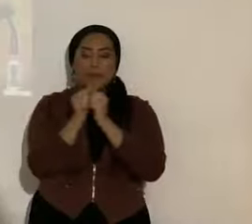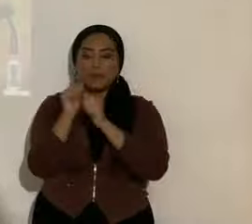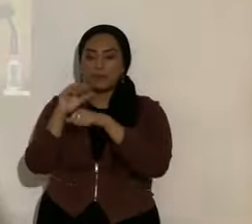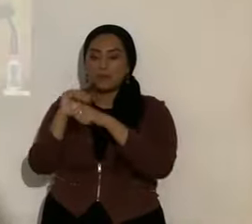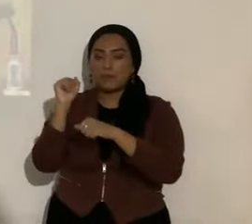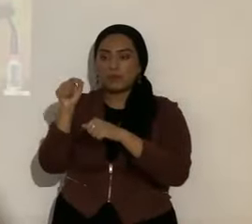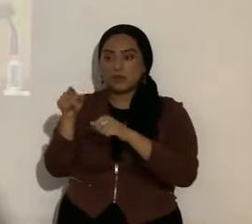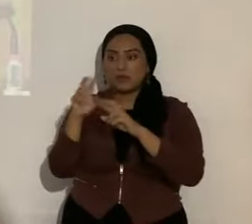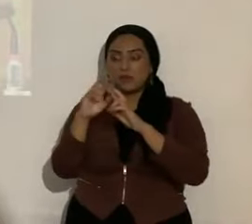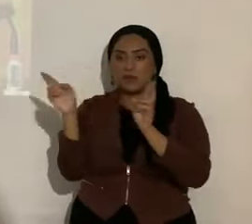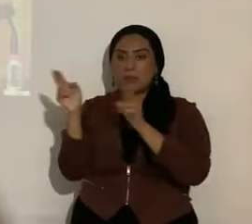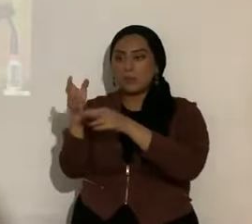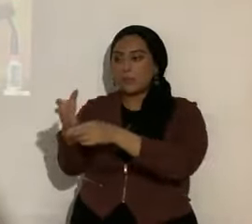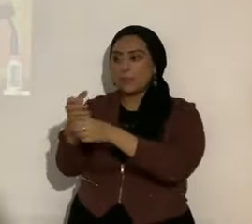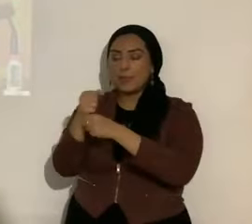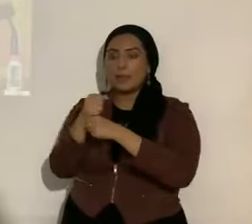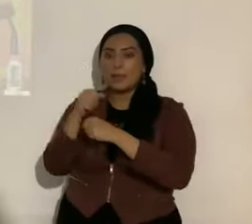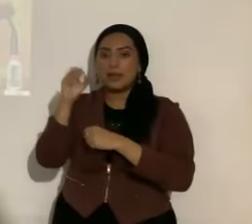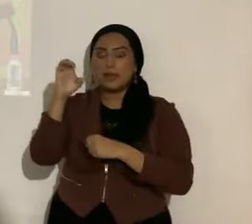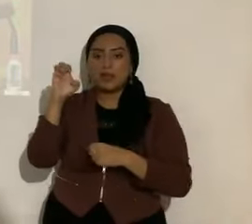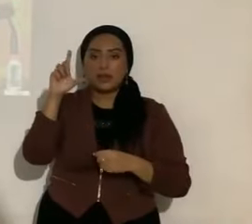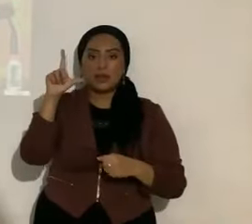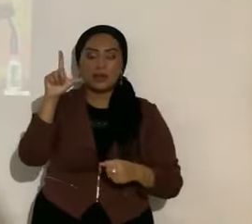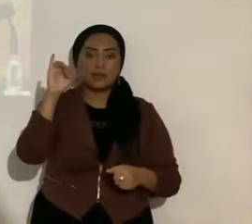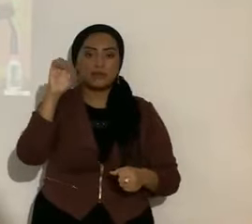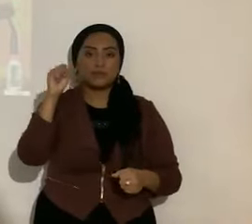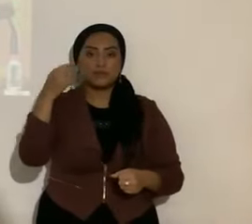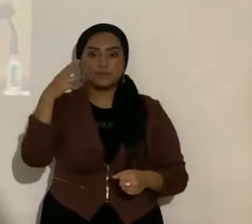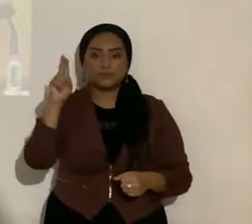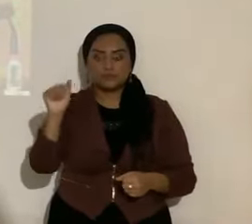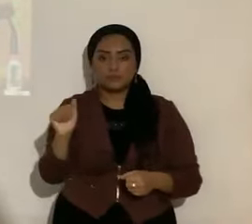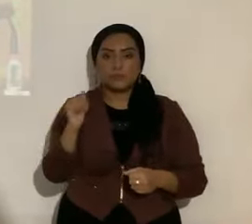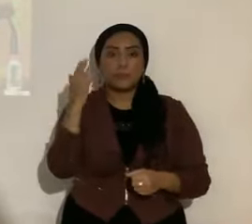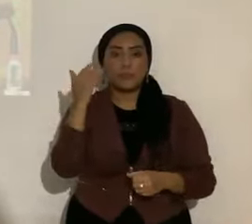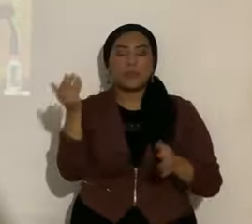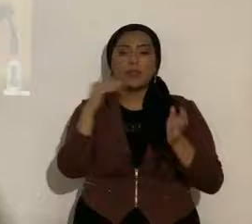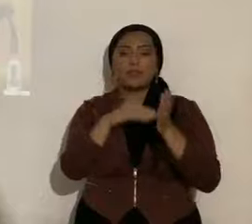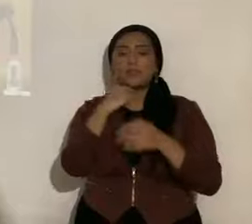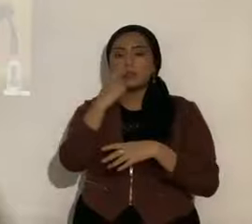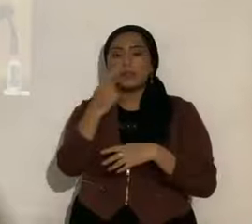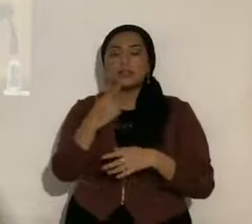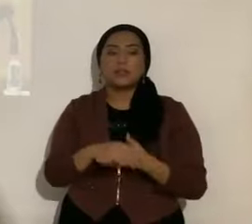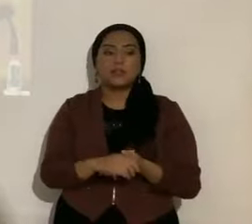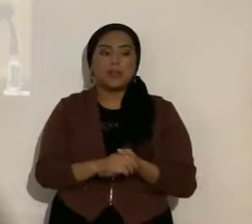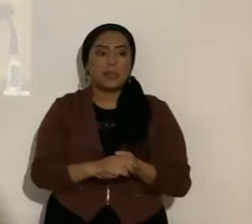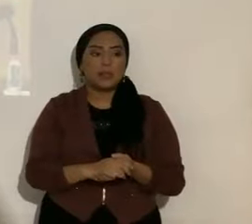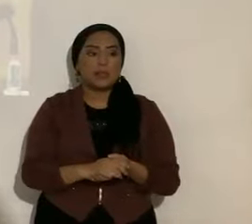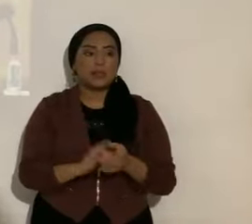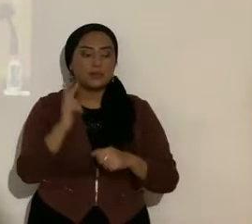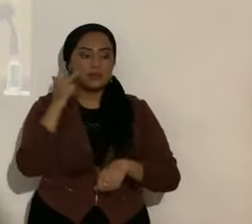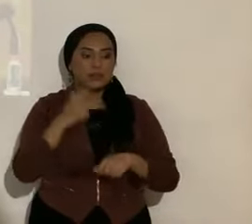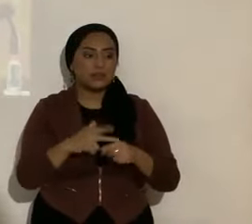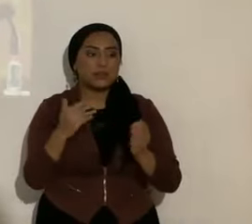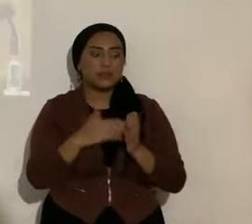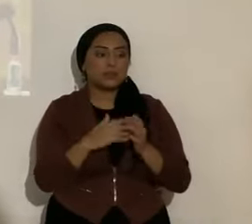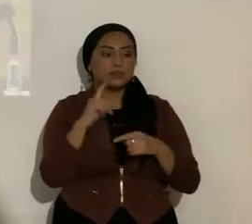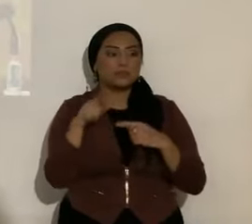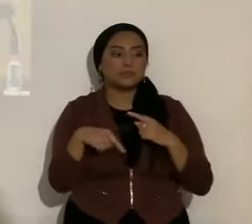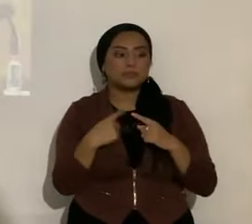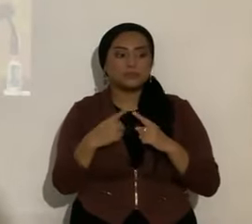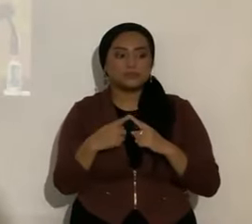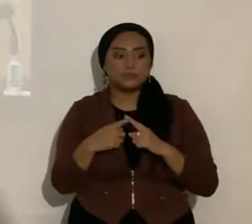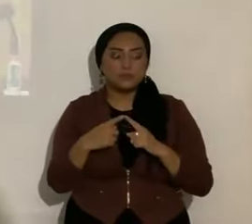que ya había recibido Eliseo. Por eso les repito, hermanos, perdónenme, hermanas, por tercera vez,